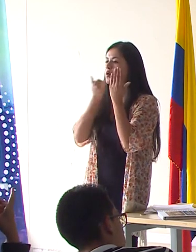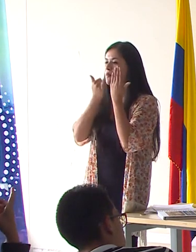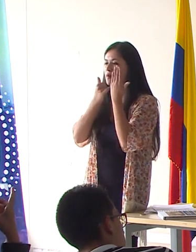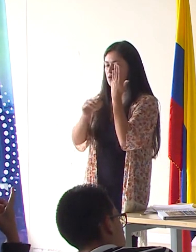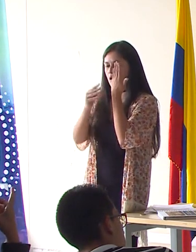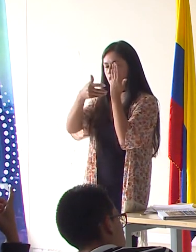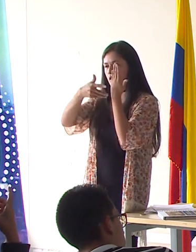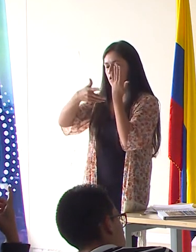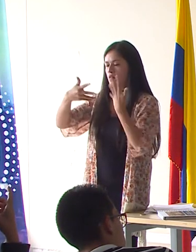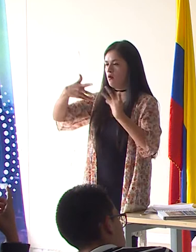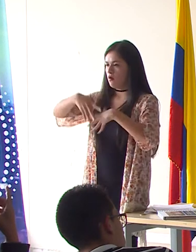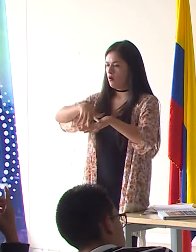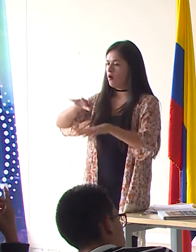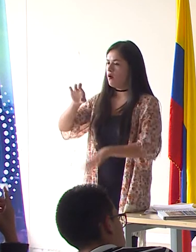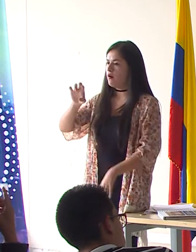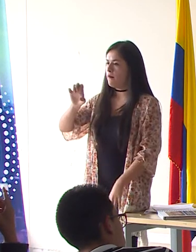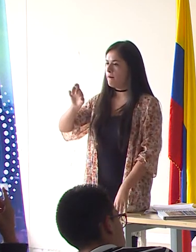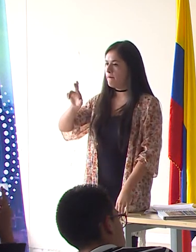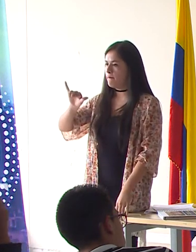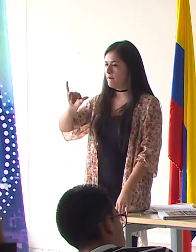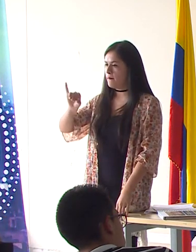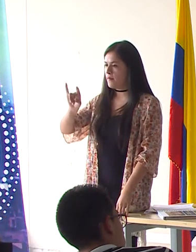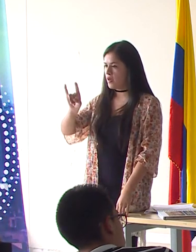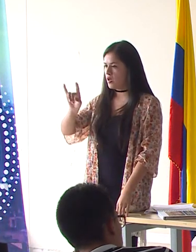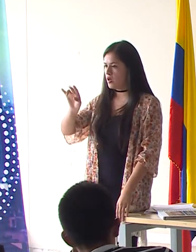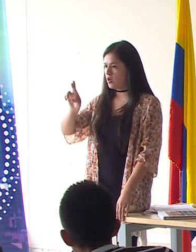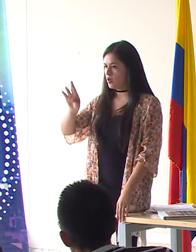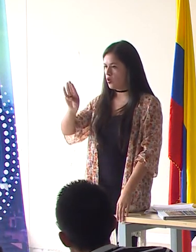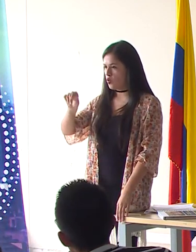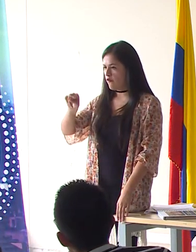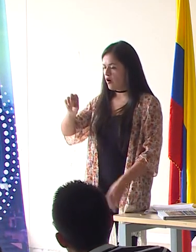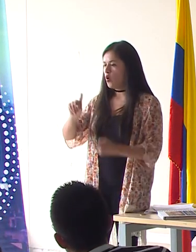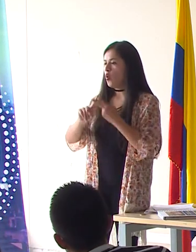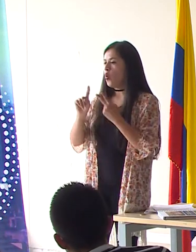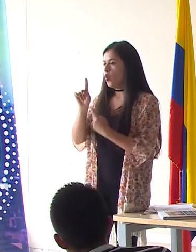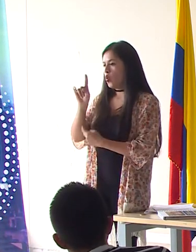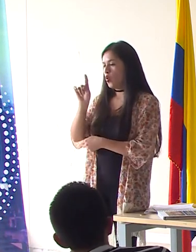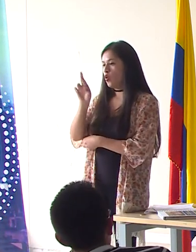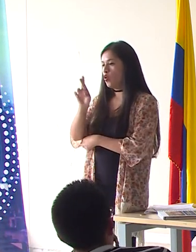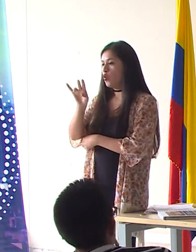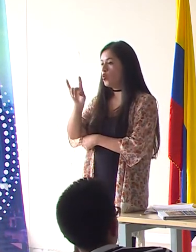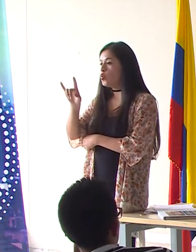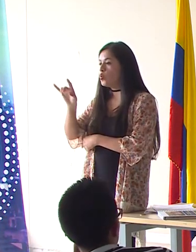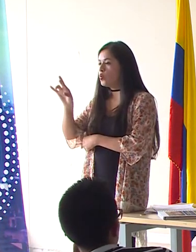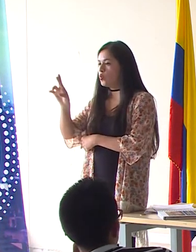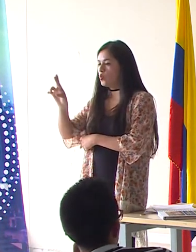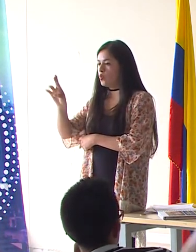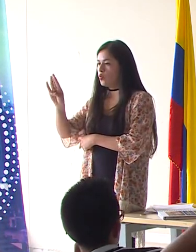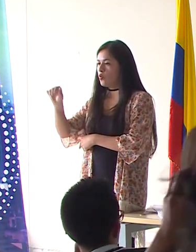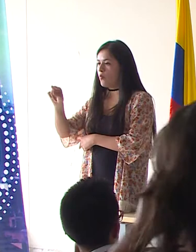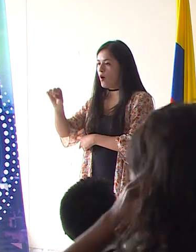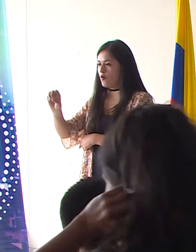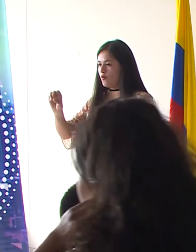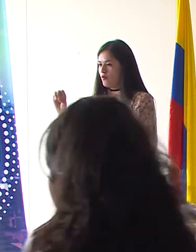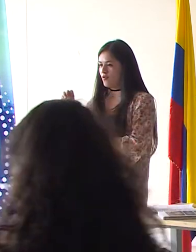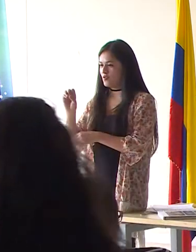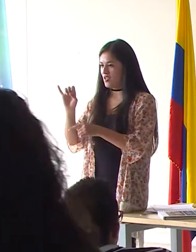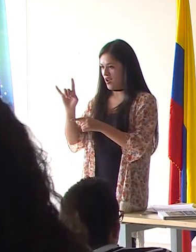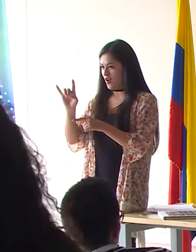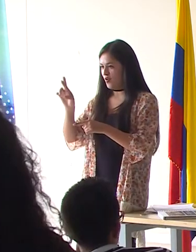urbano los lugares rubro urbanos campesinos de la vereda de muchos de los campesinos de paz y quilla